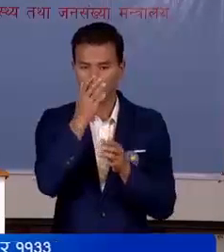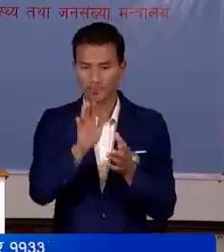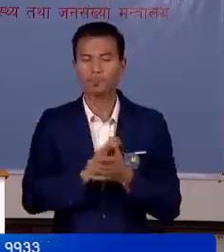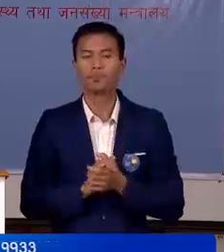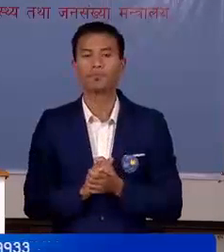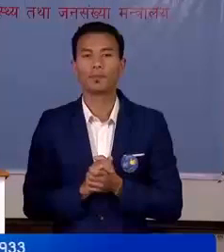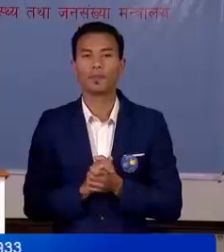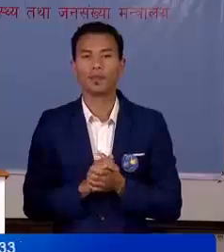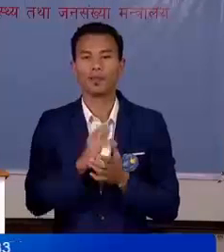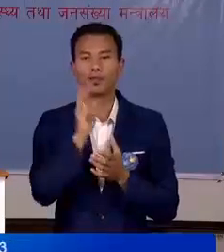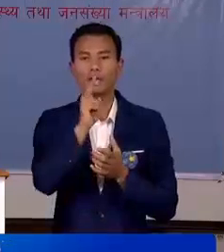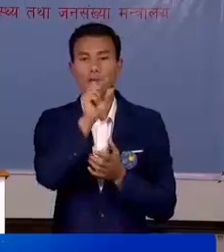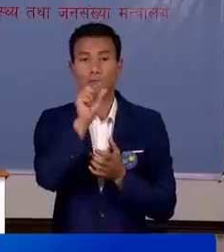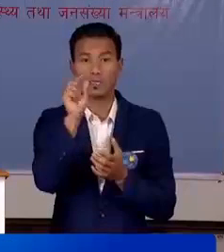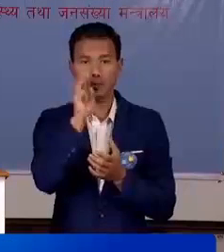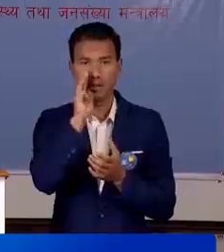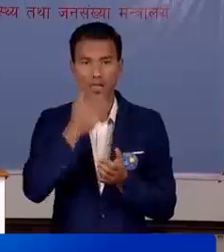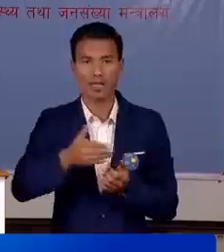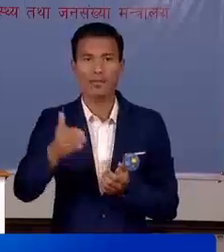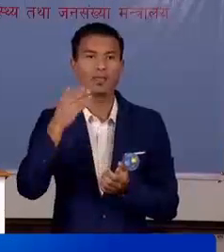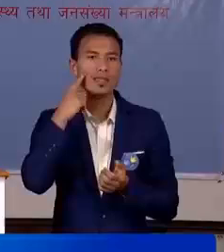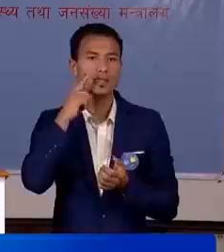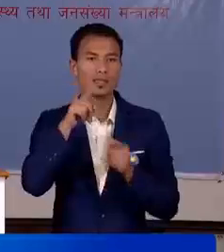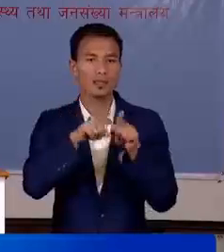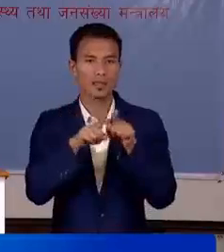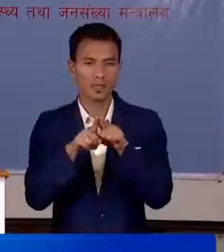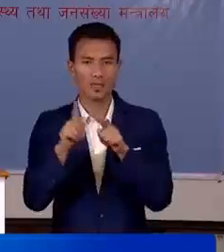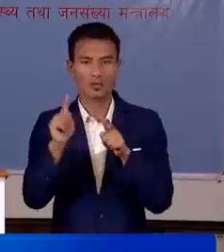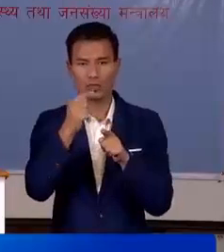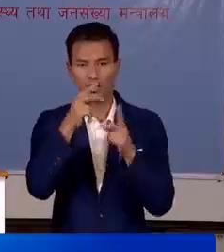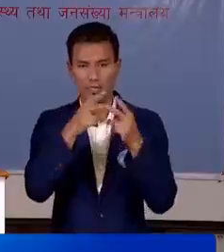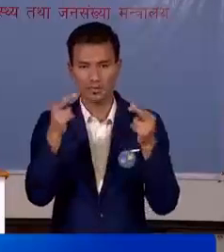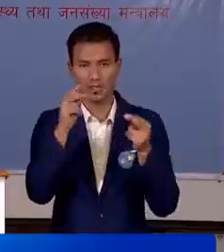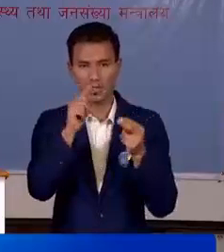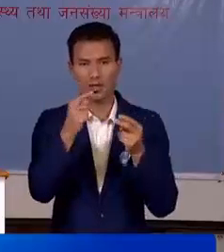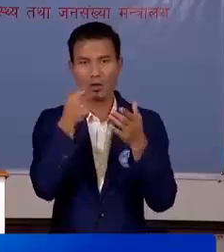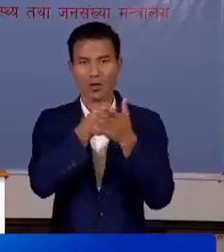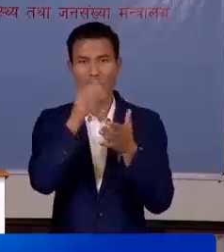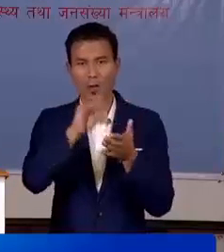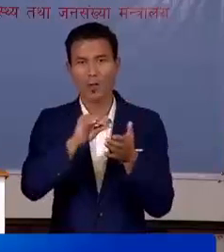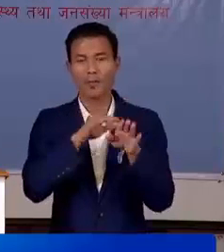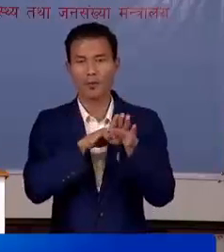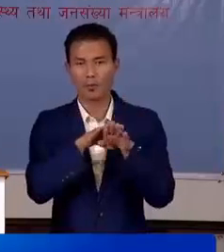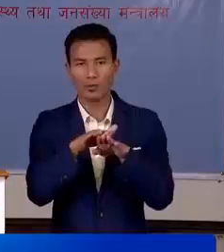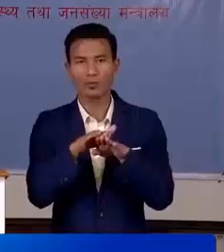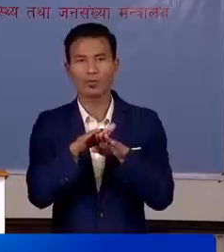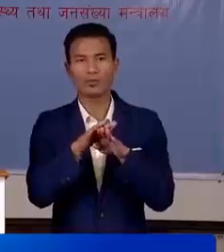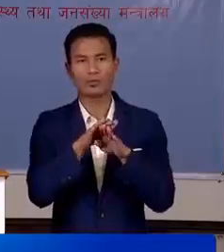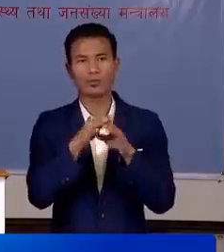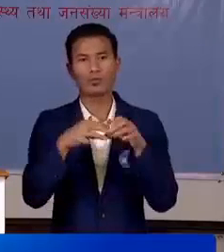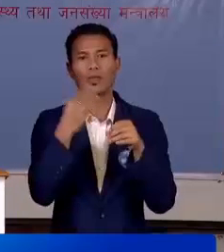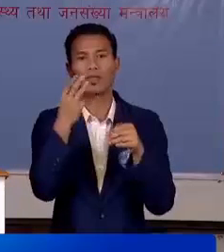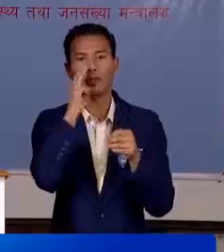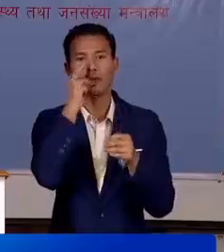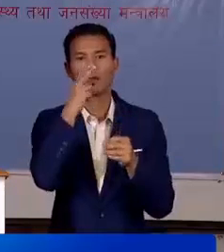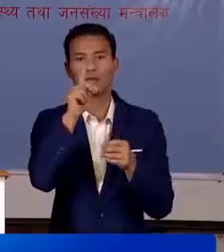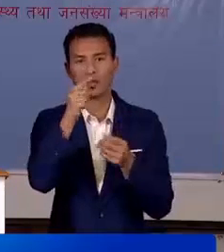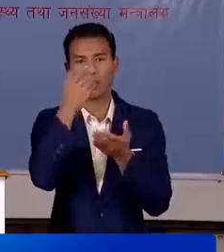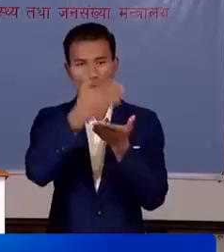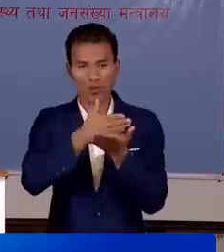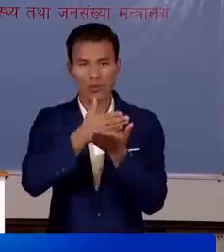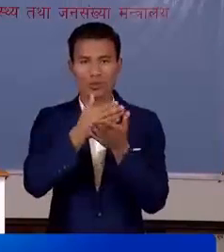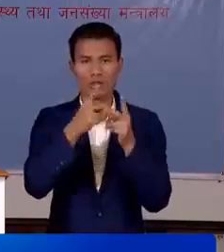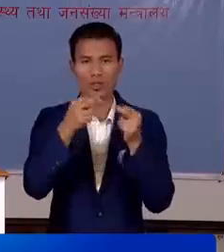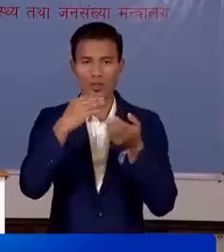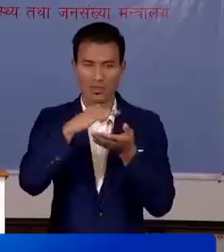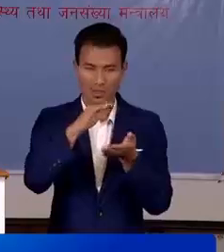र एस सबाल मा आउंदा दिन मा पनी कुने किसिम का अभाक अवस्तारू अथवा उत्पादनमा बएका अबरोध बरू ढव